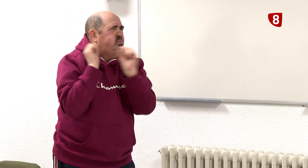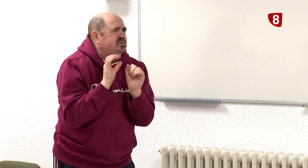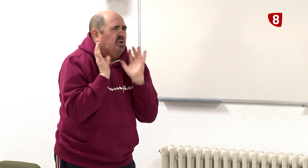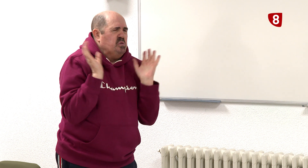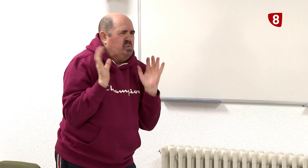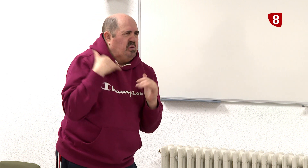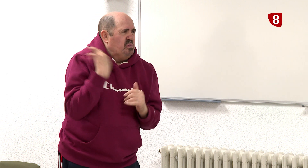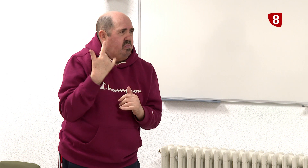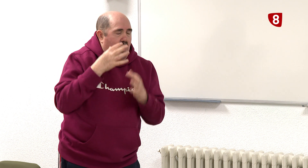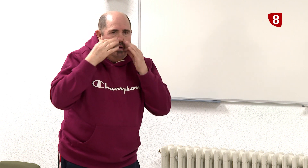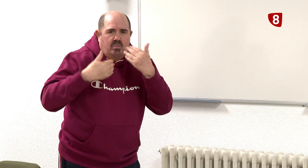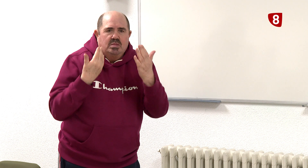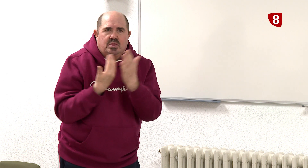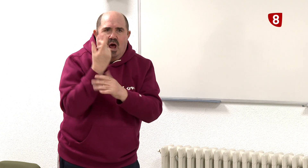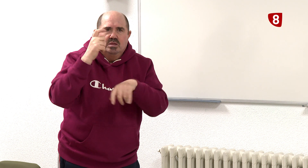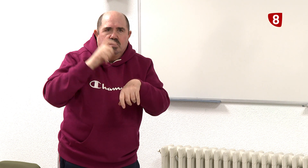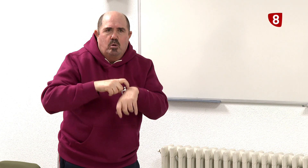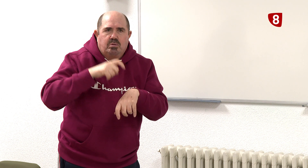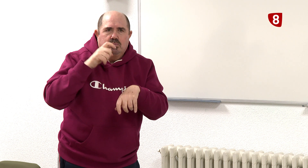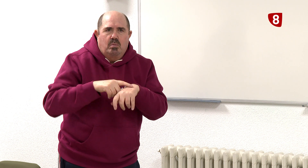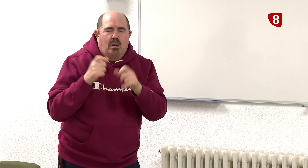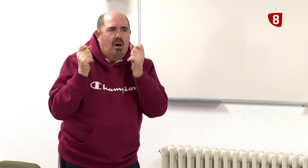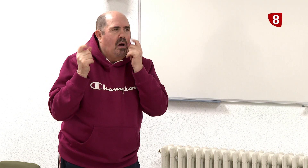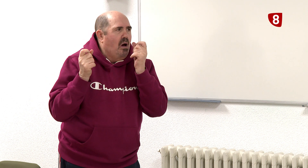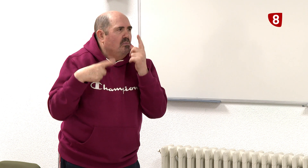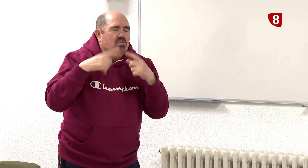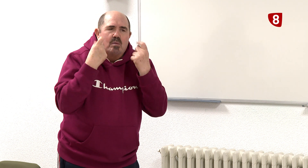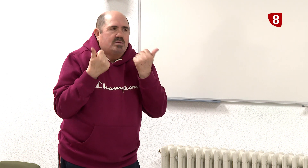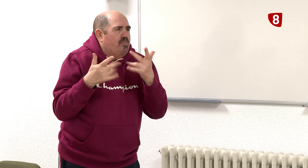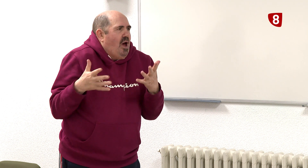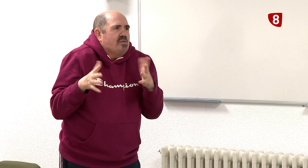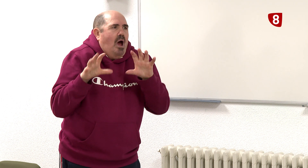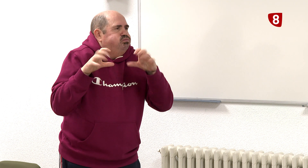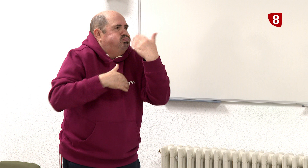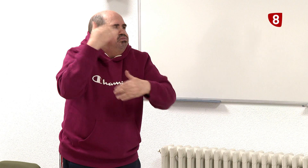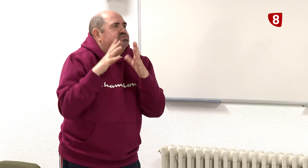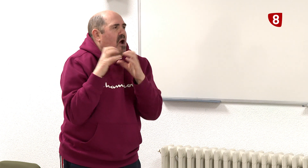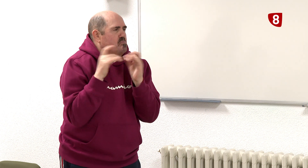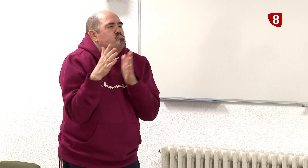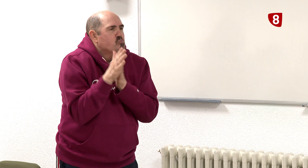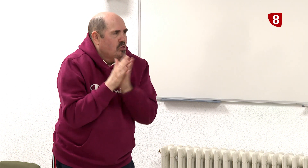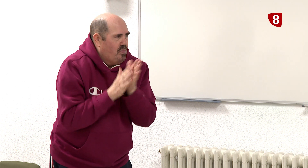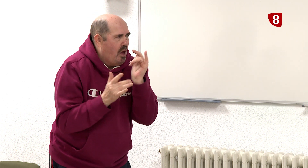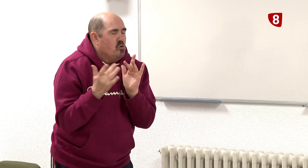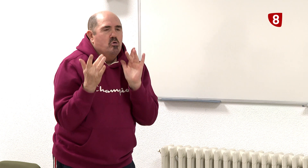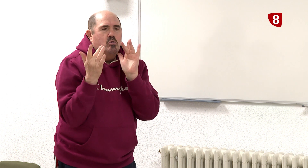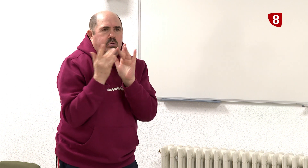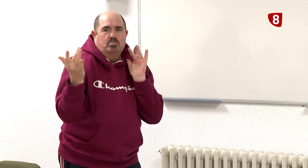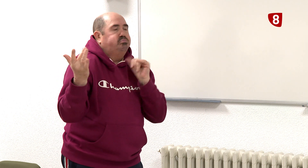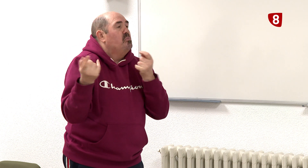que se comunica, porque no es alguien que no se pueda comunicar, que tenga problemas, que esté aislado. No, lo ves, y gracias a esta lengua de signos